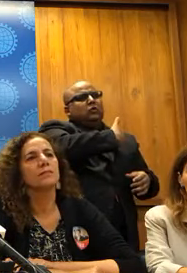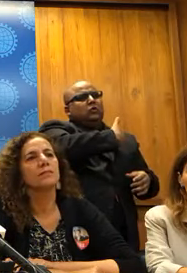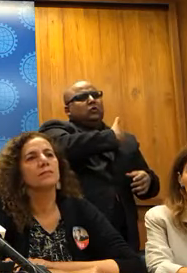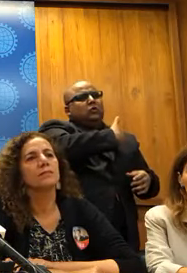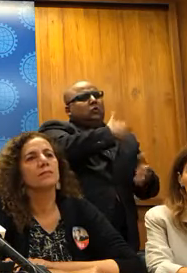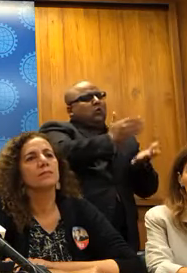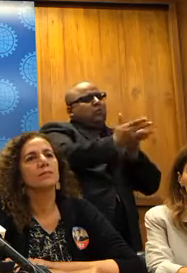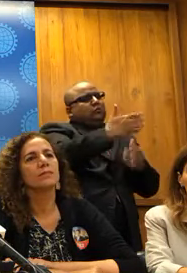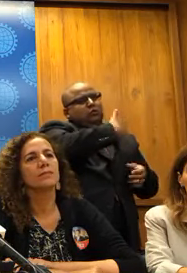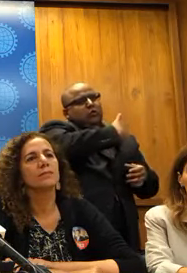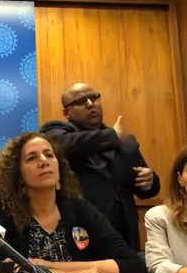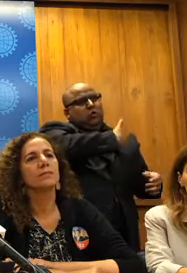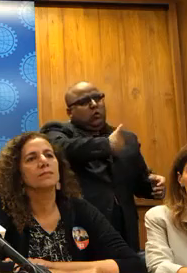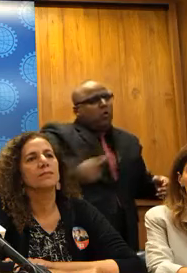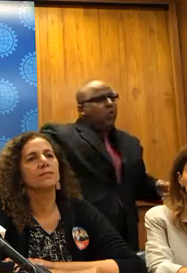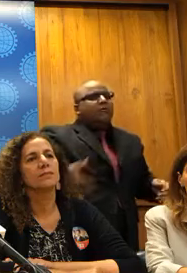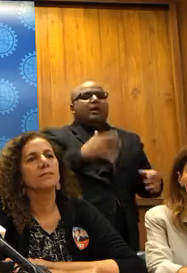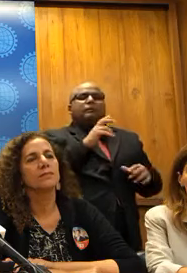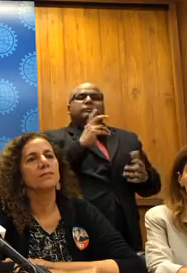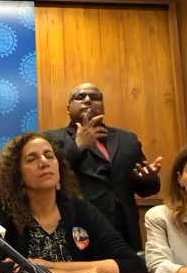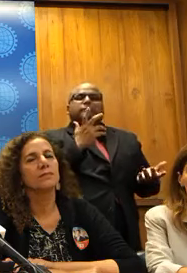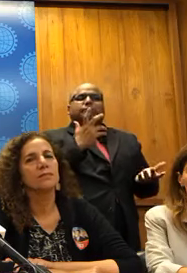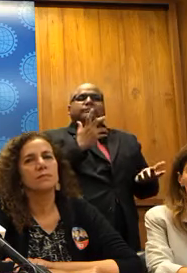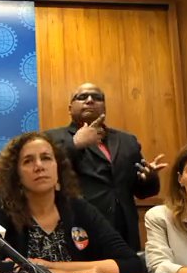para os ministérios.